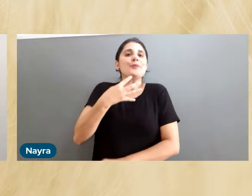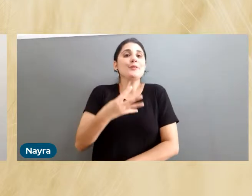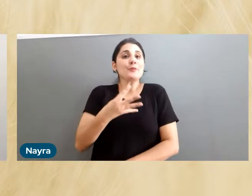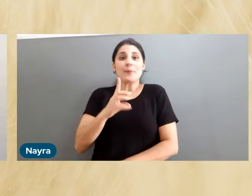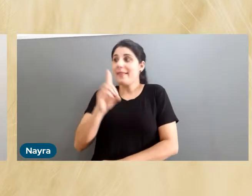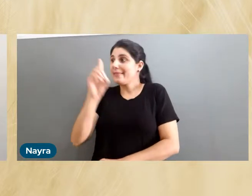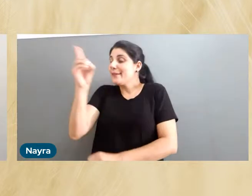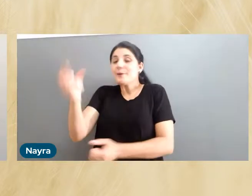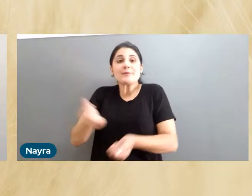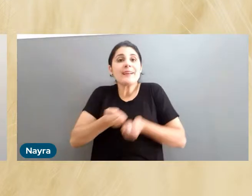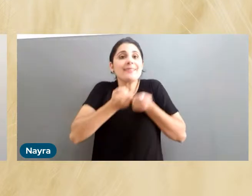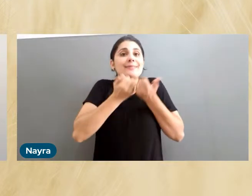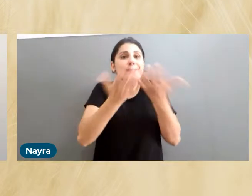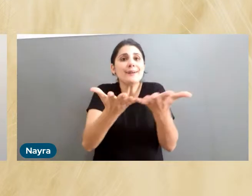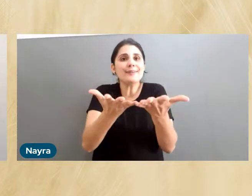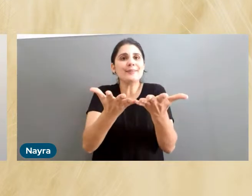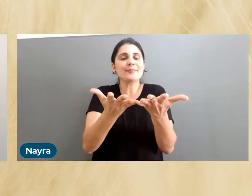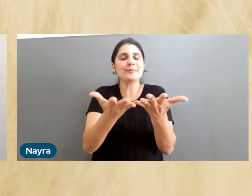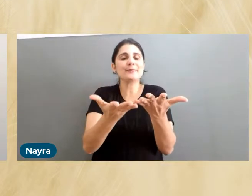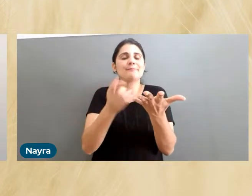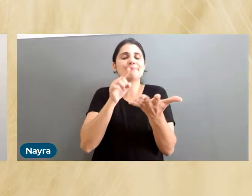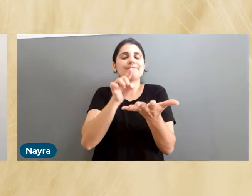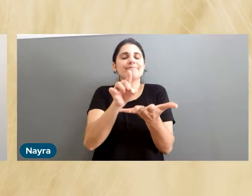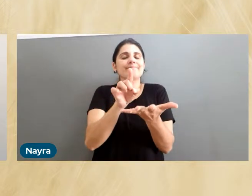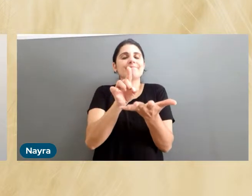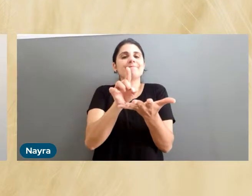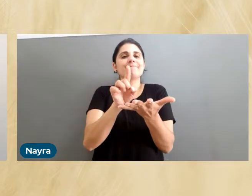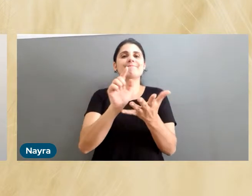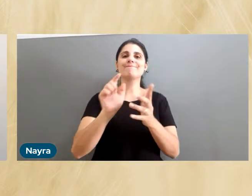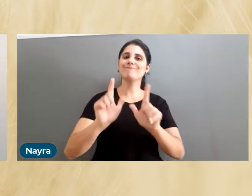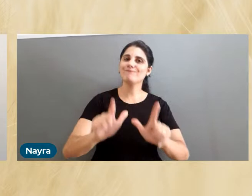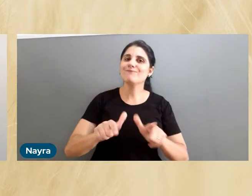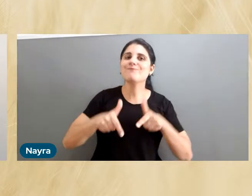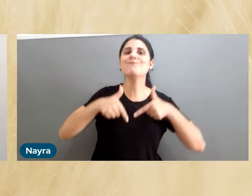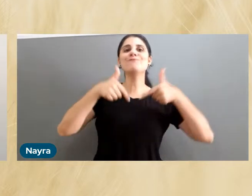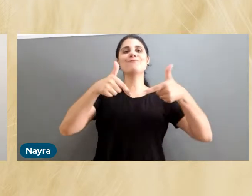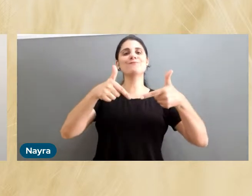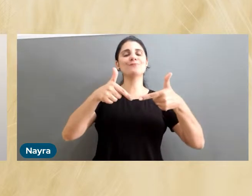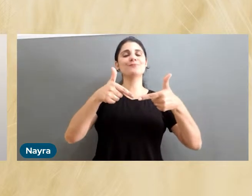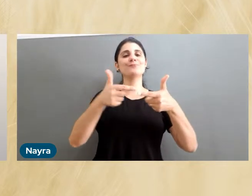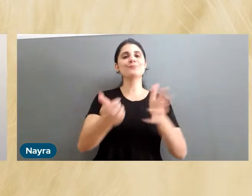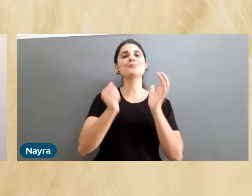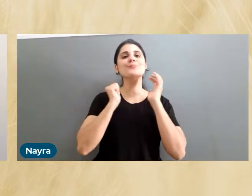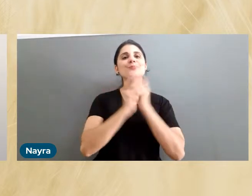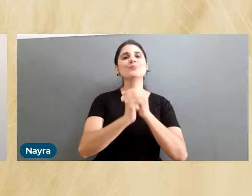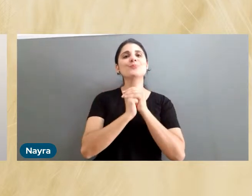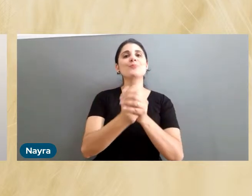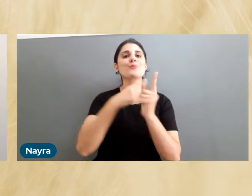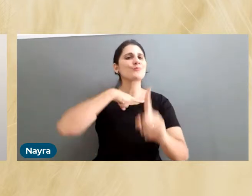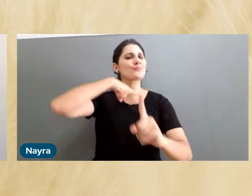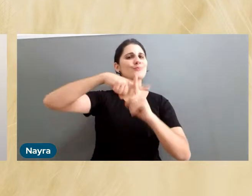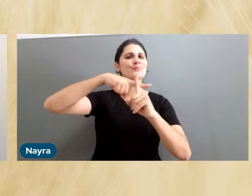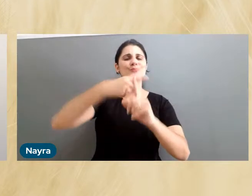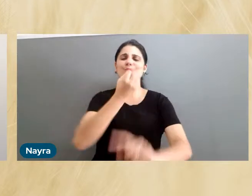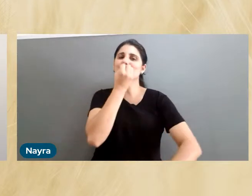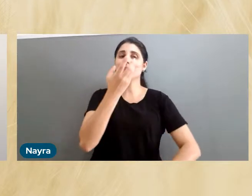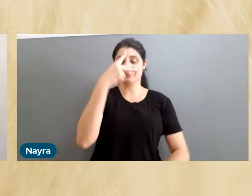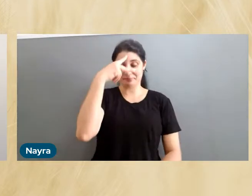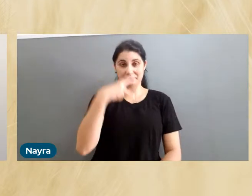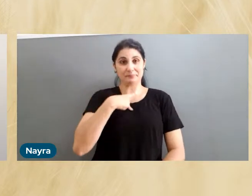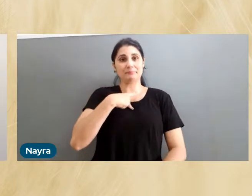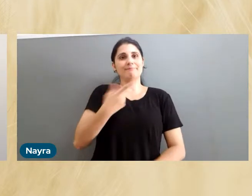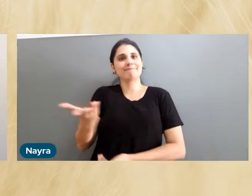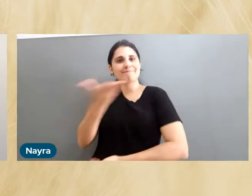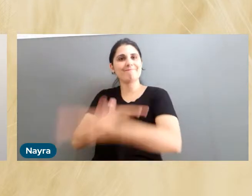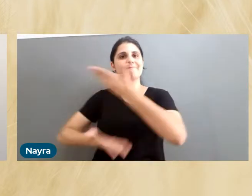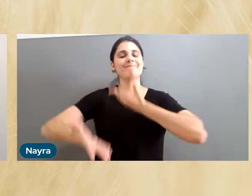nas nossas mãos, para que nós possamos convertê-las em algo de benefício, de crescimento para nós e para aqueles que